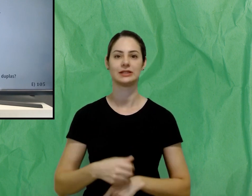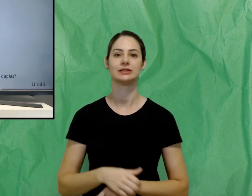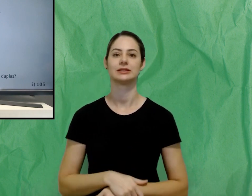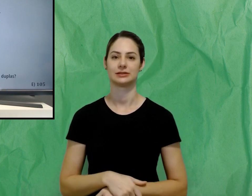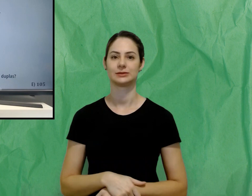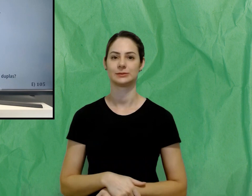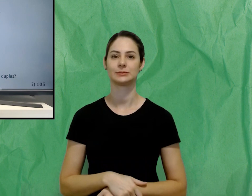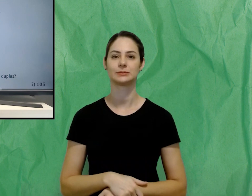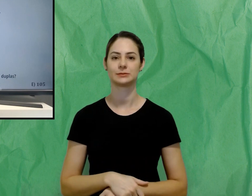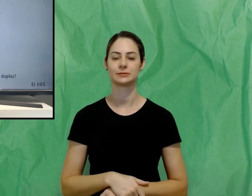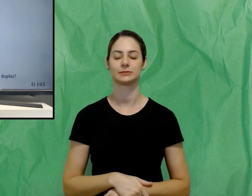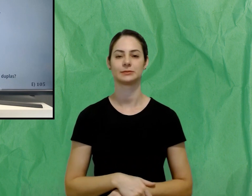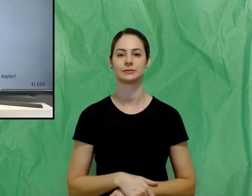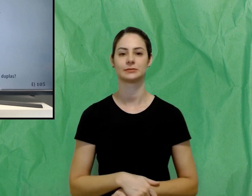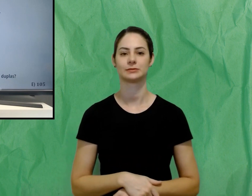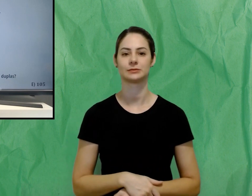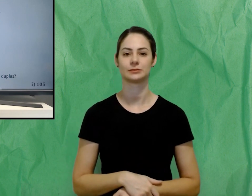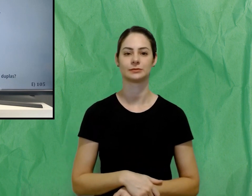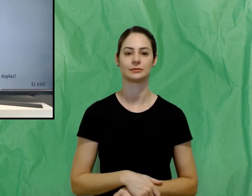possibilidades.